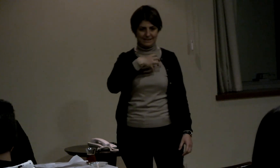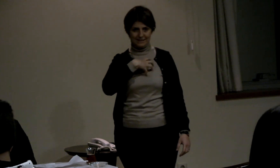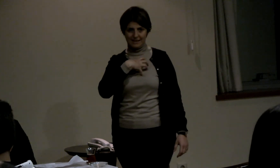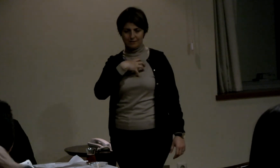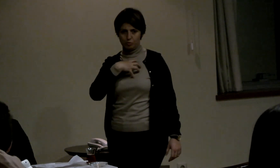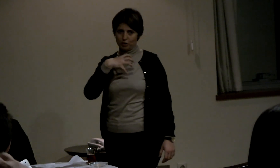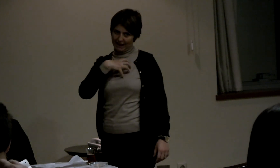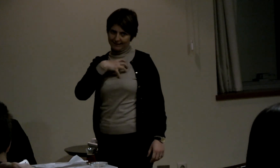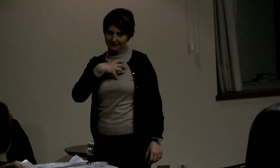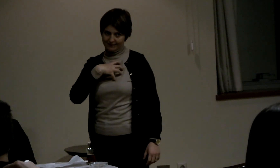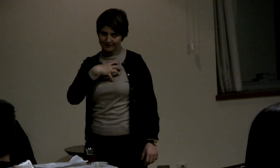Neydi bu? Kendi.